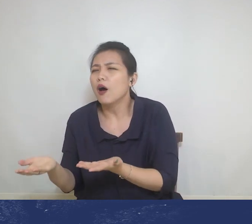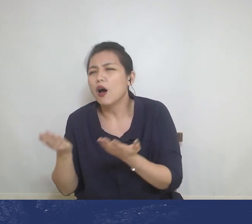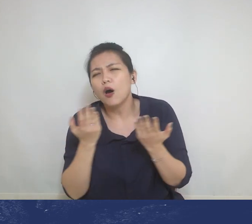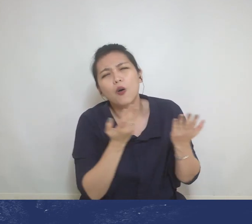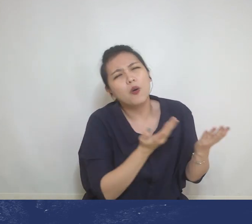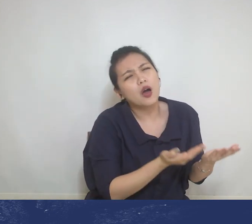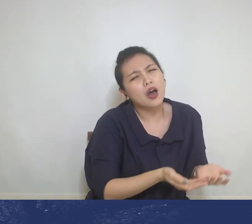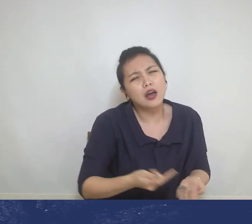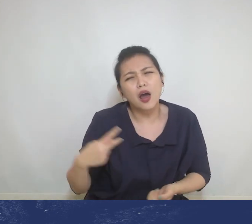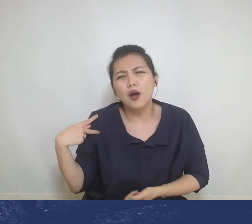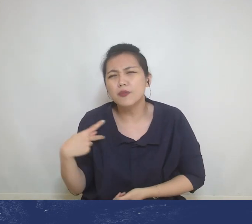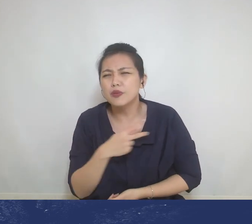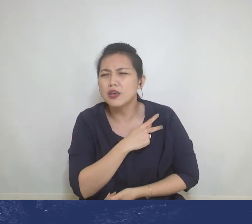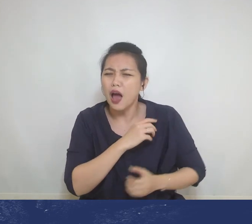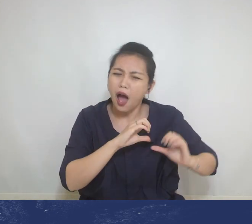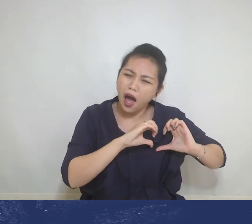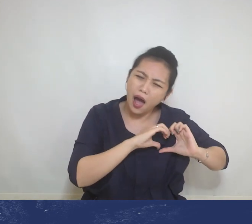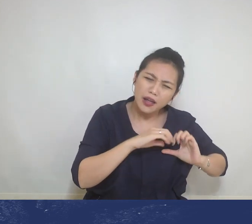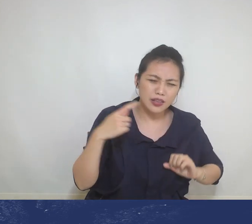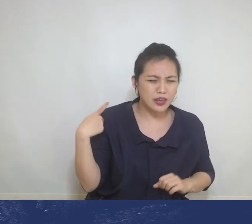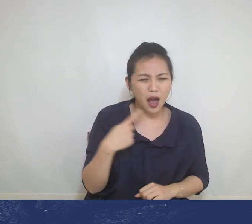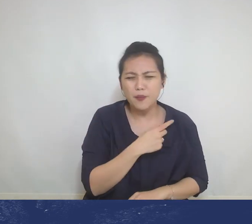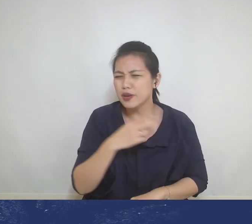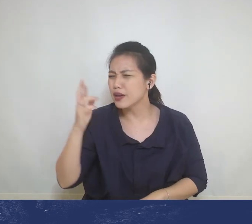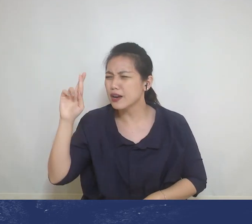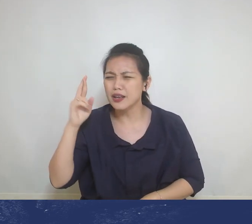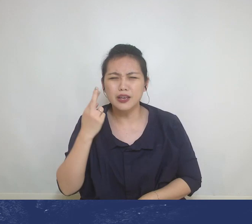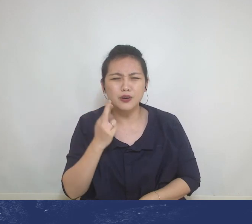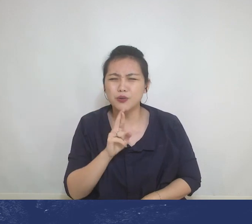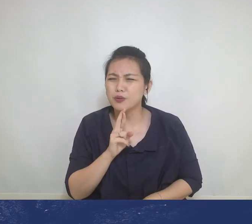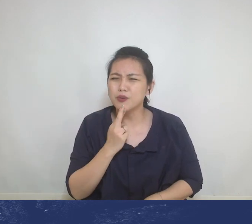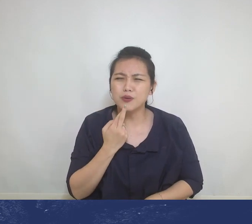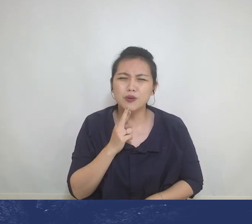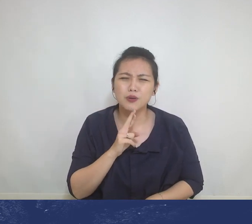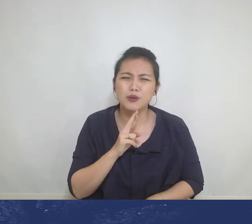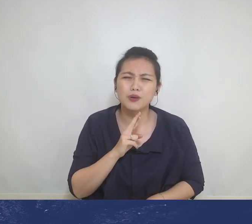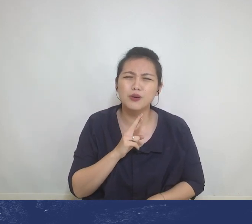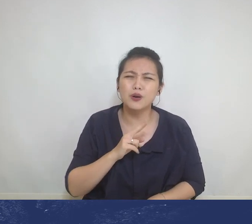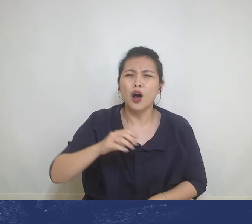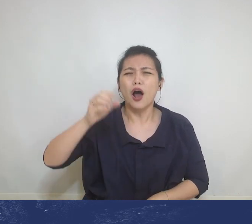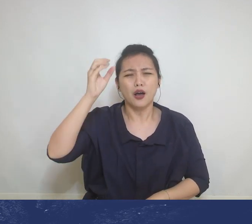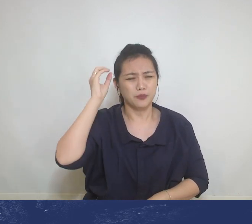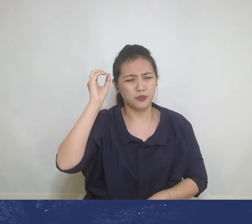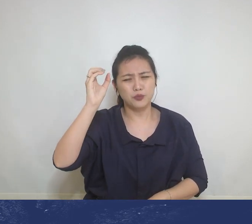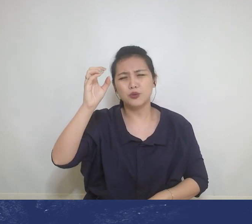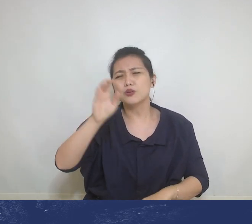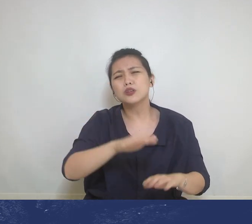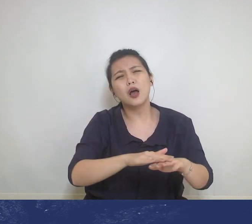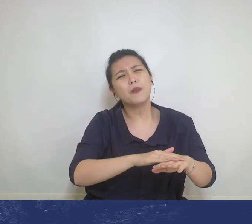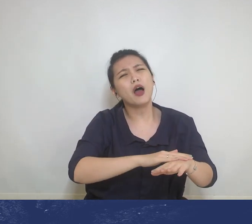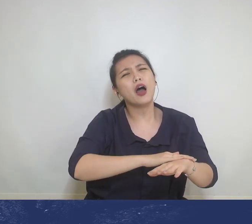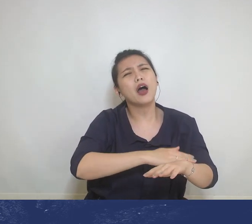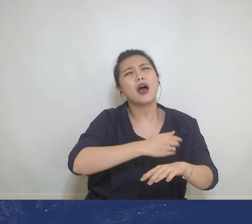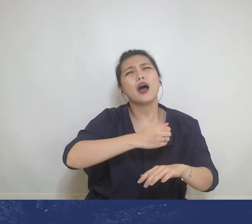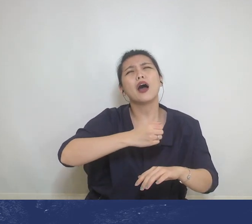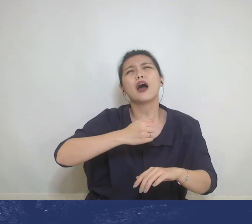Bawa kami, hati kami rindu akan jamahan. Hati kami